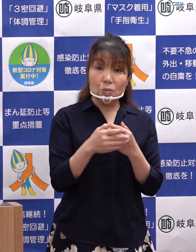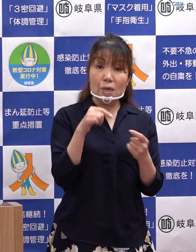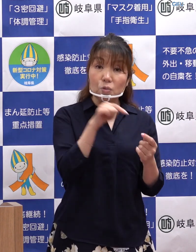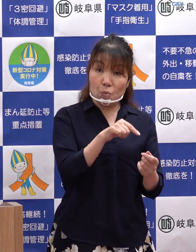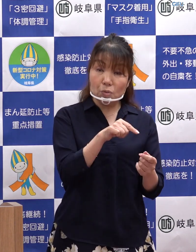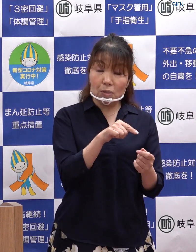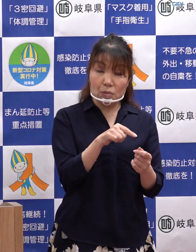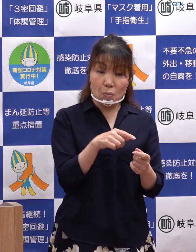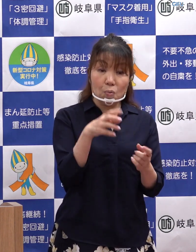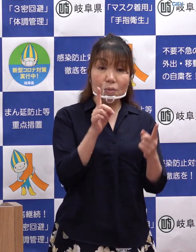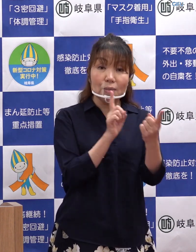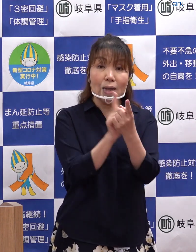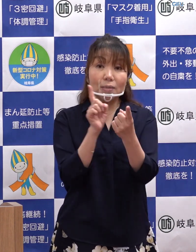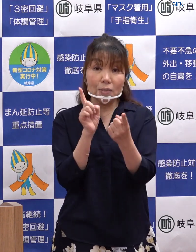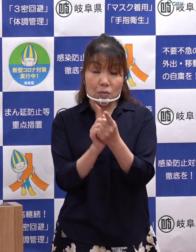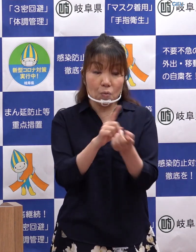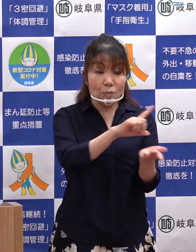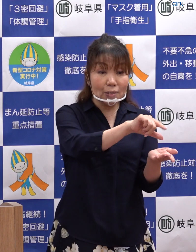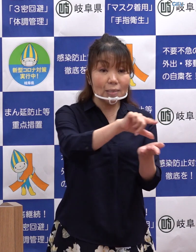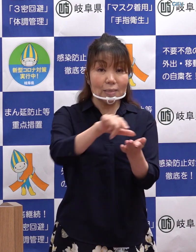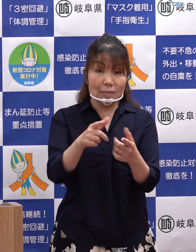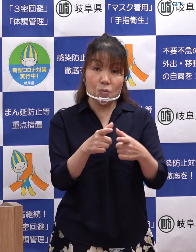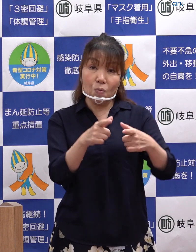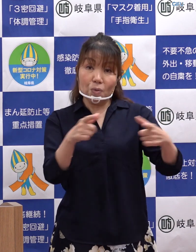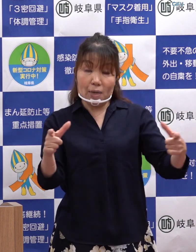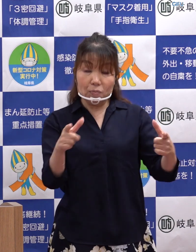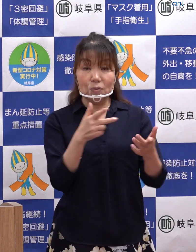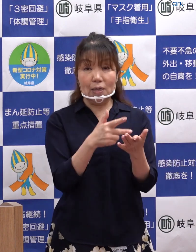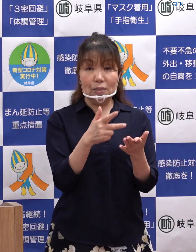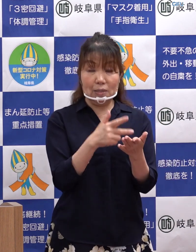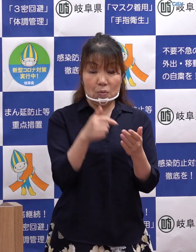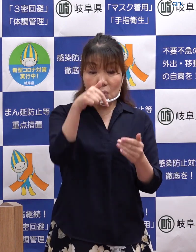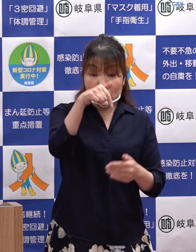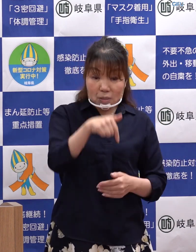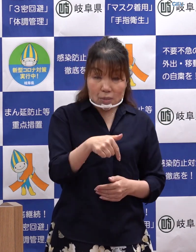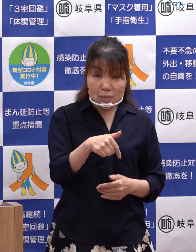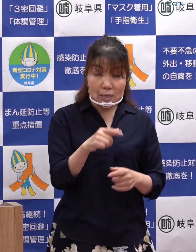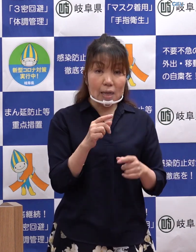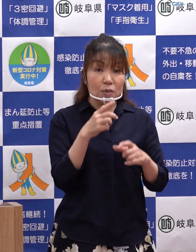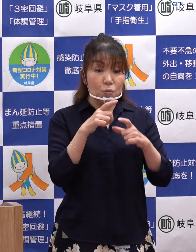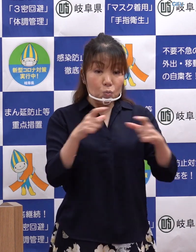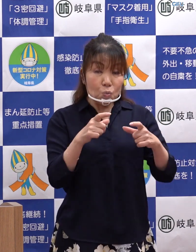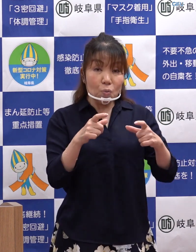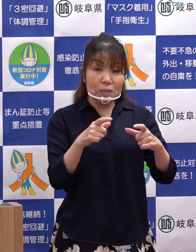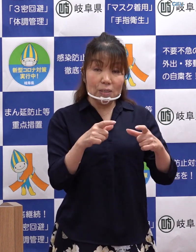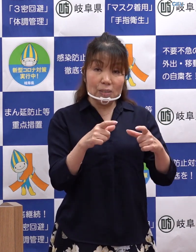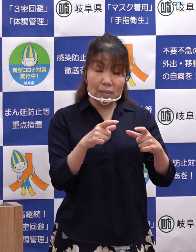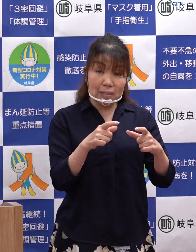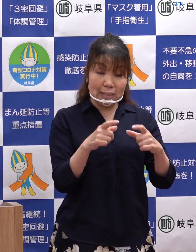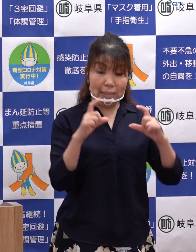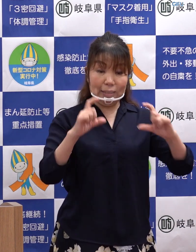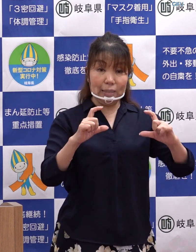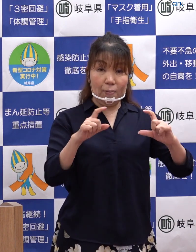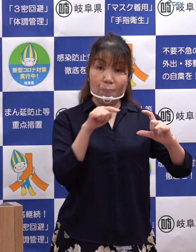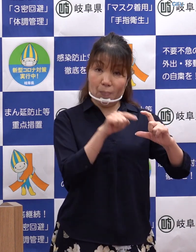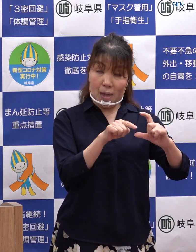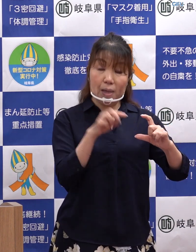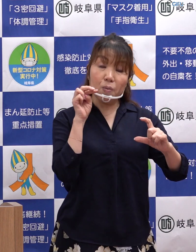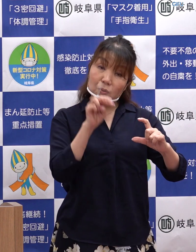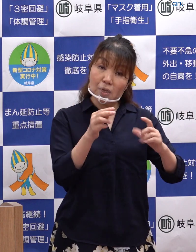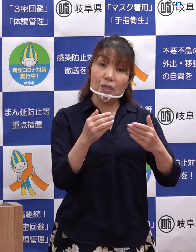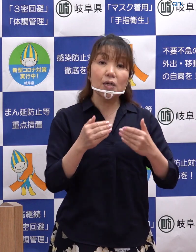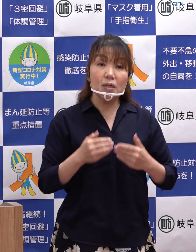という資料ございますが、ありますように、下のちょっと太い四角で囲ったところを見ていただき